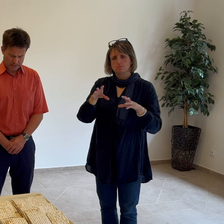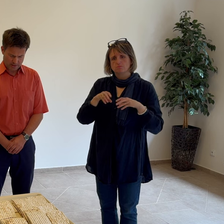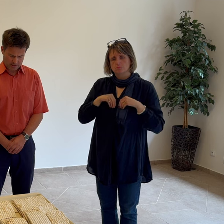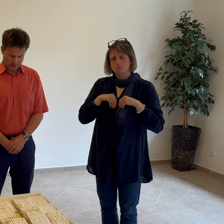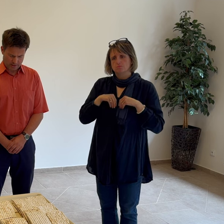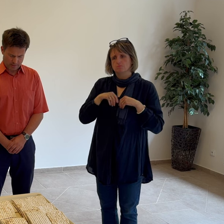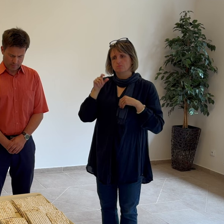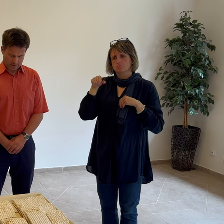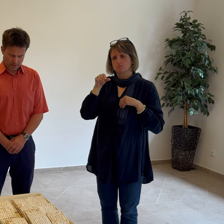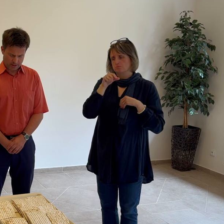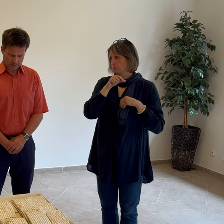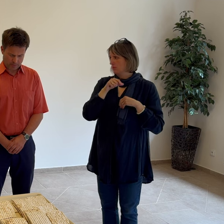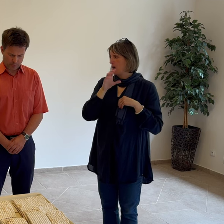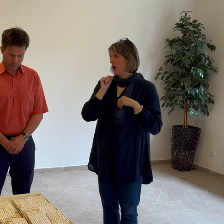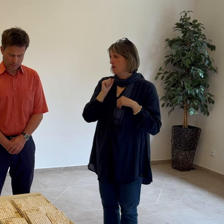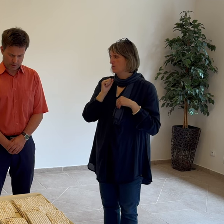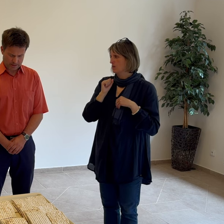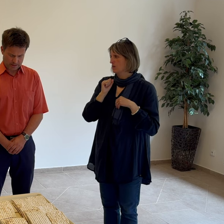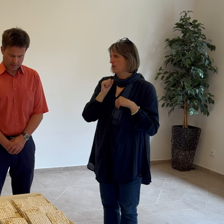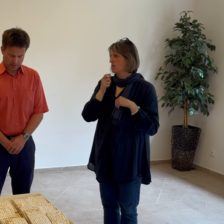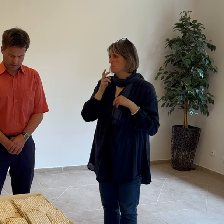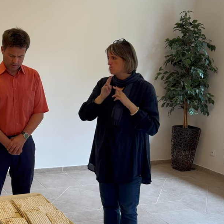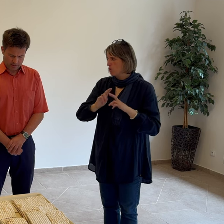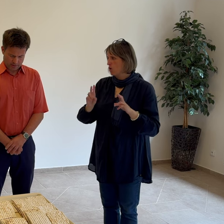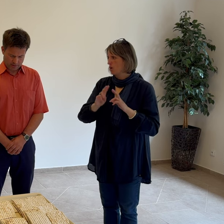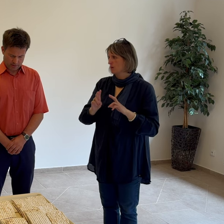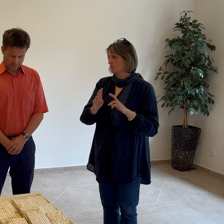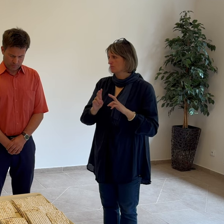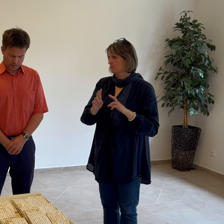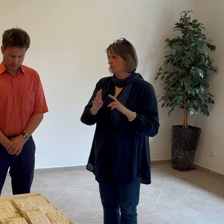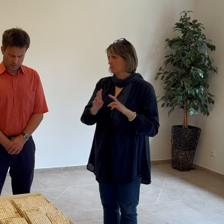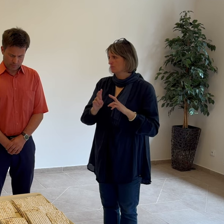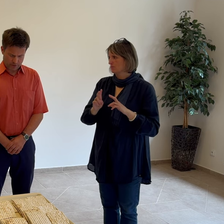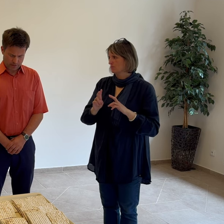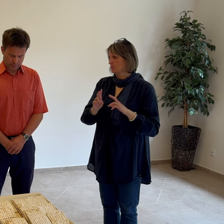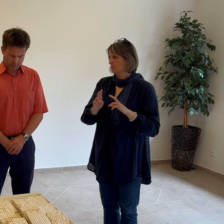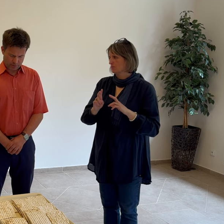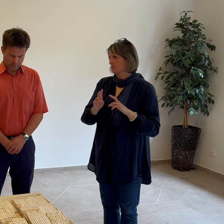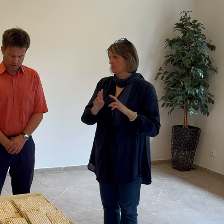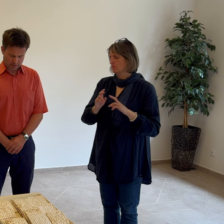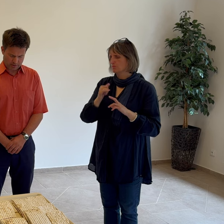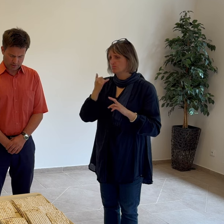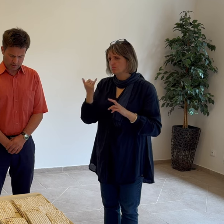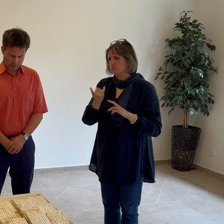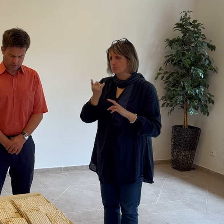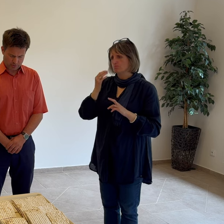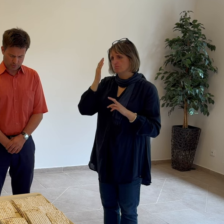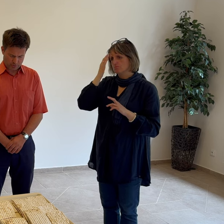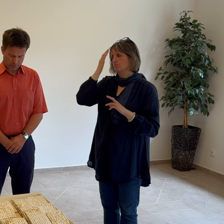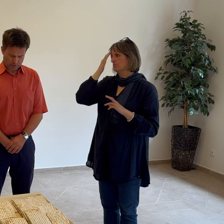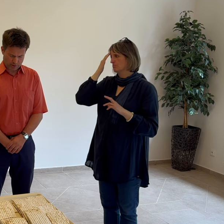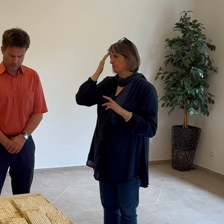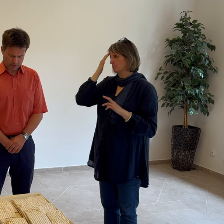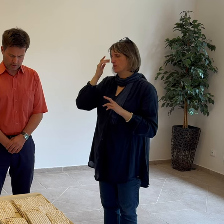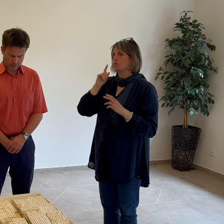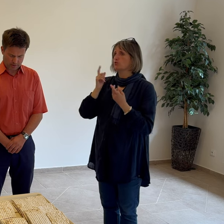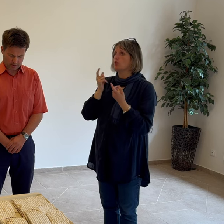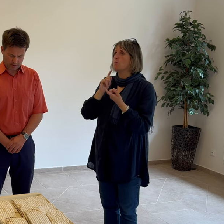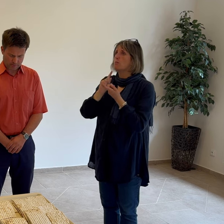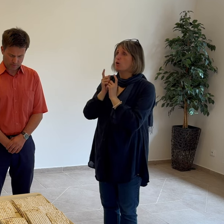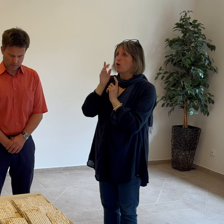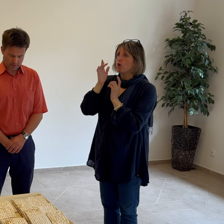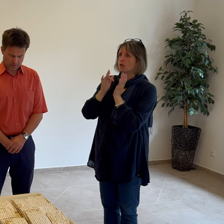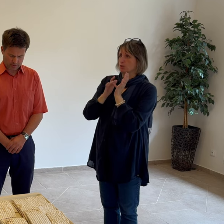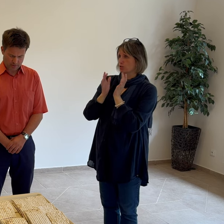přijímat aby mohli si neustále připomínat Co pro